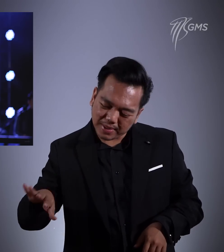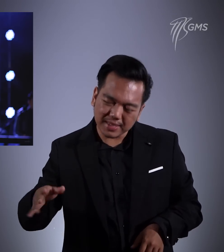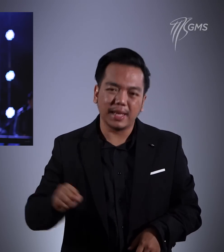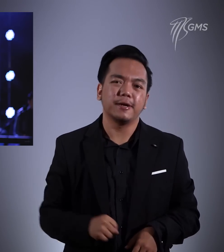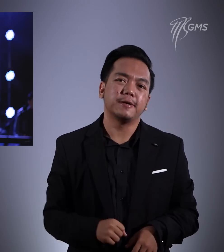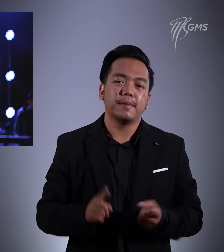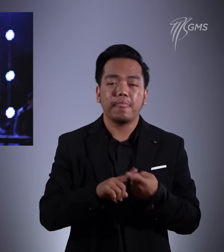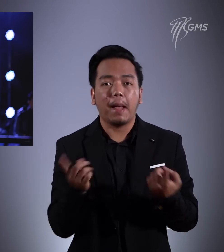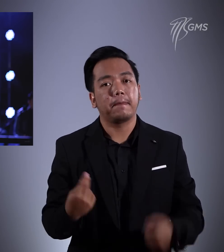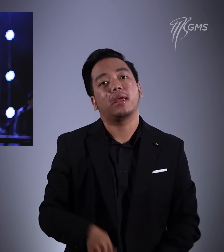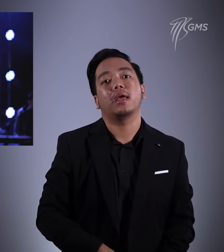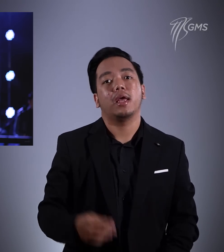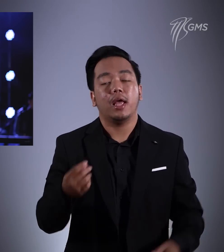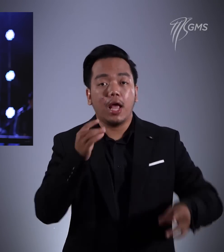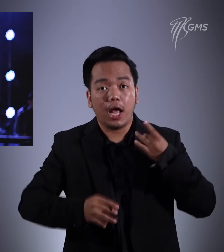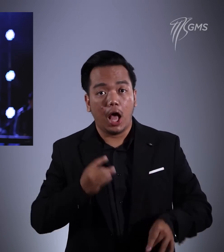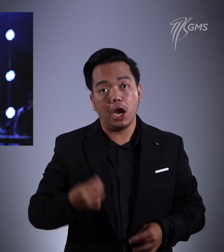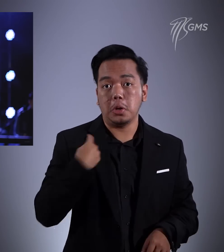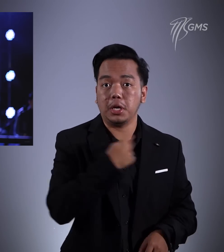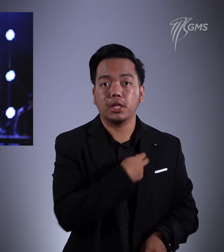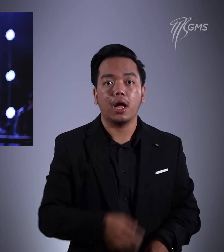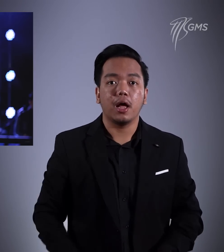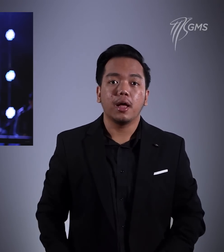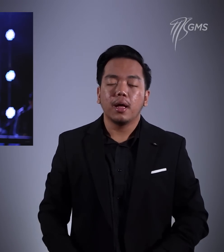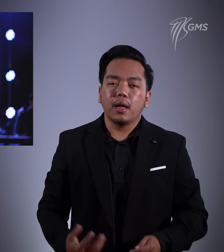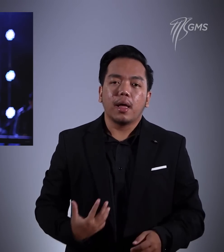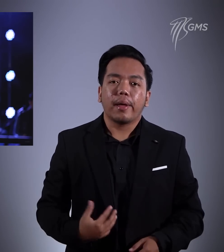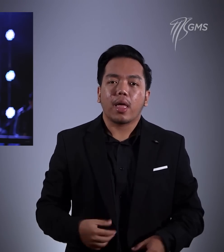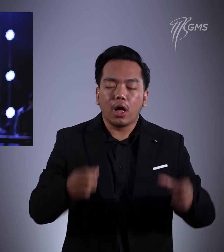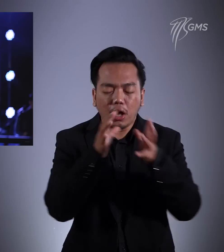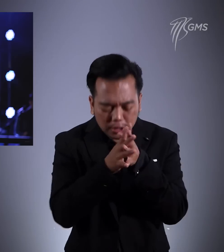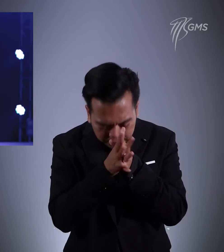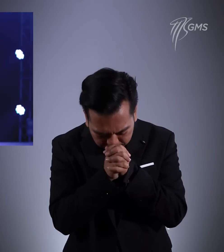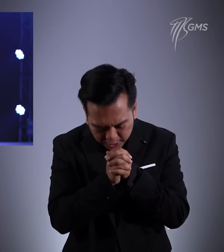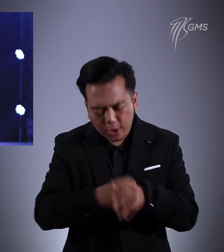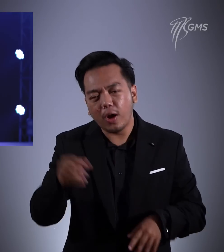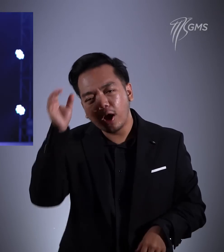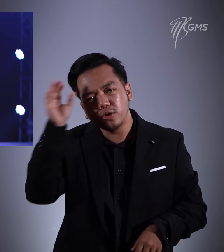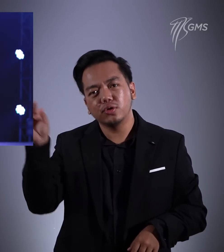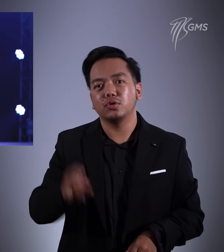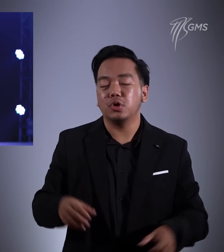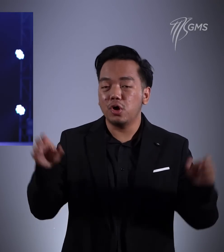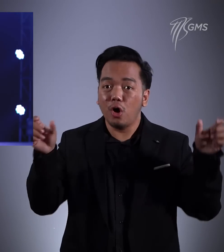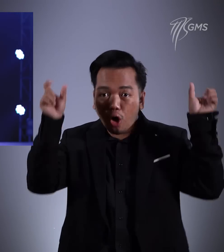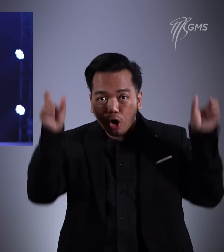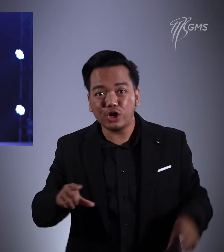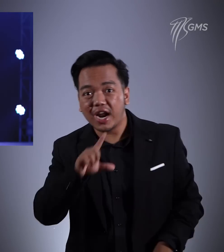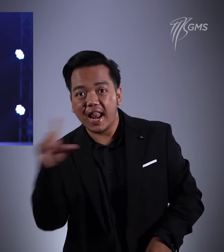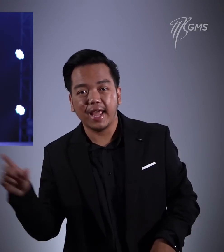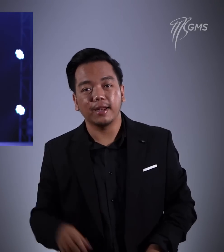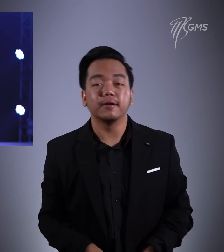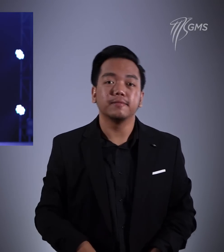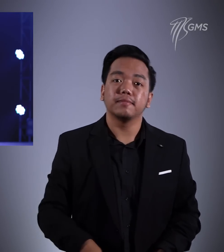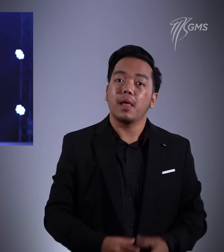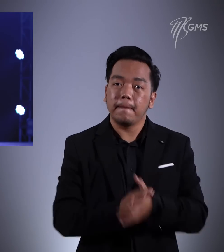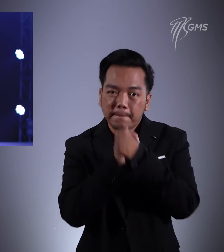lain, percaya kita itu bisa bertambah. Ketika seseorang merasakan bahaya bagi